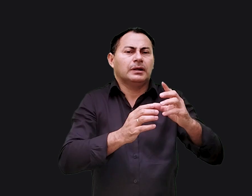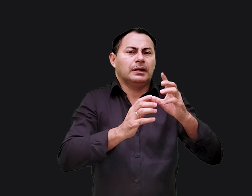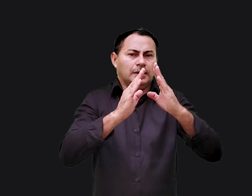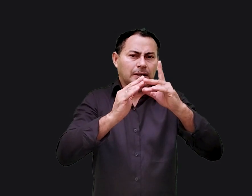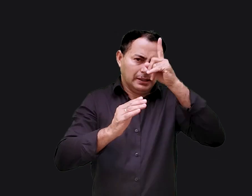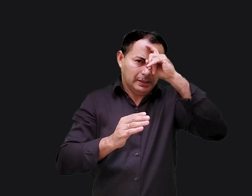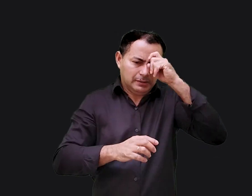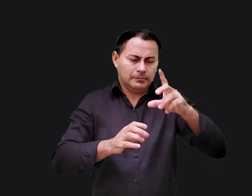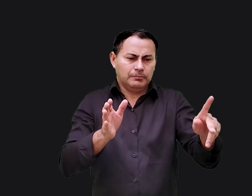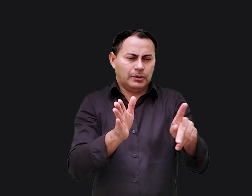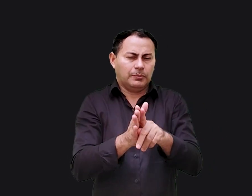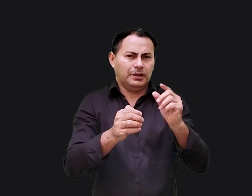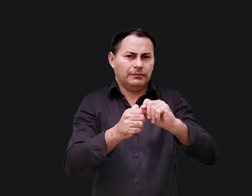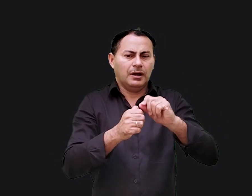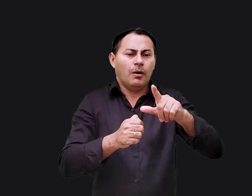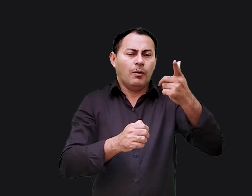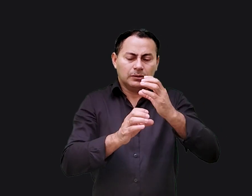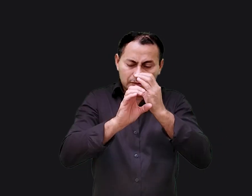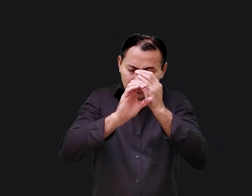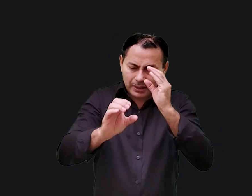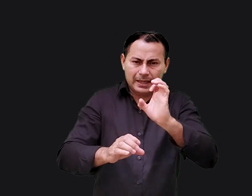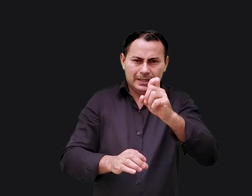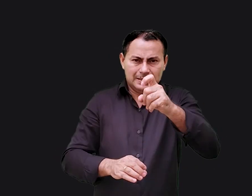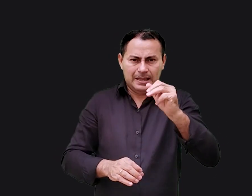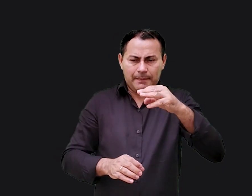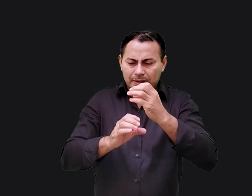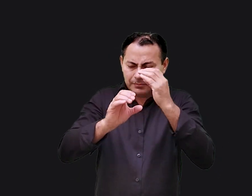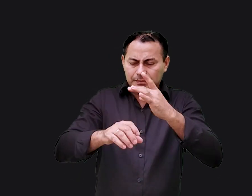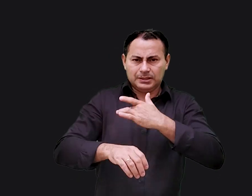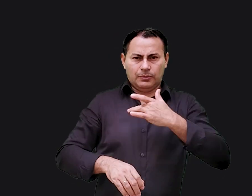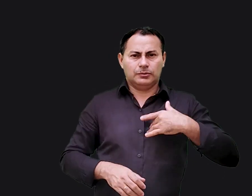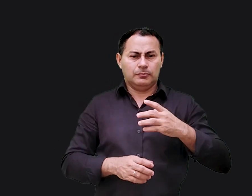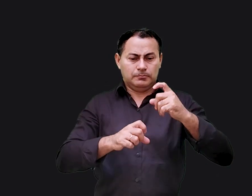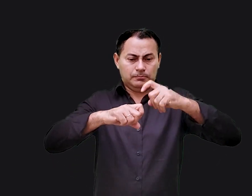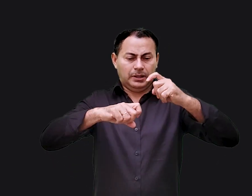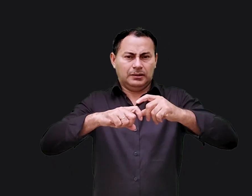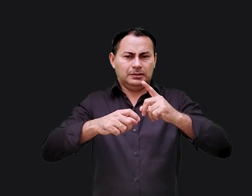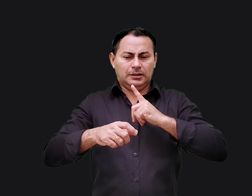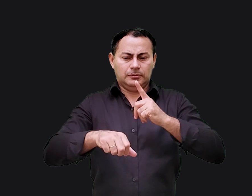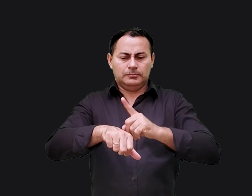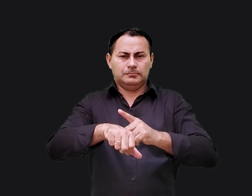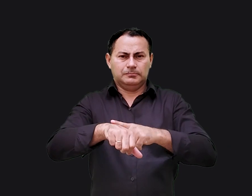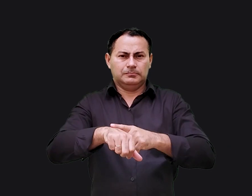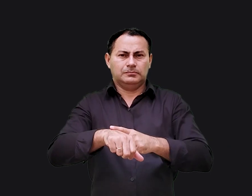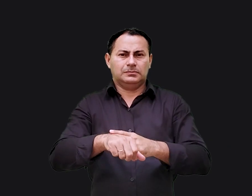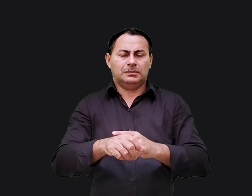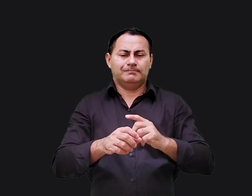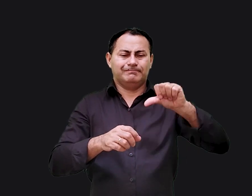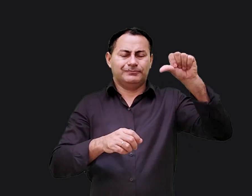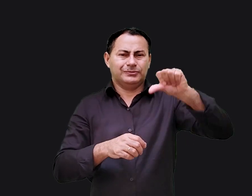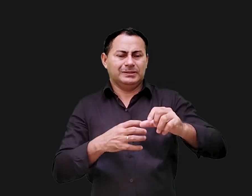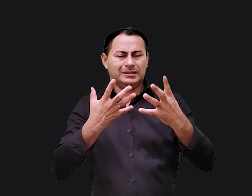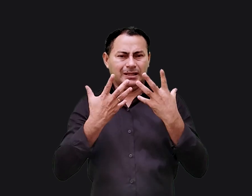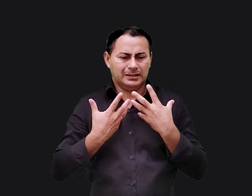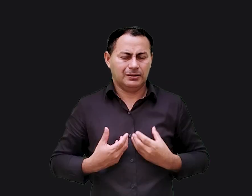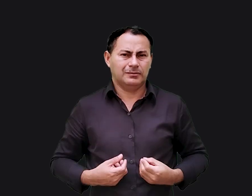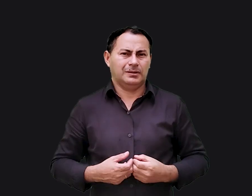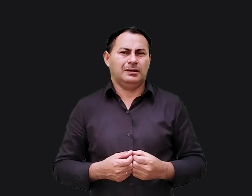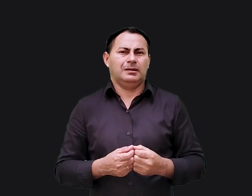a uma clínica específica para fazer outros exames. Os médicos disseram que ele estava passando por um esgotamento ou